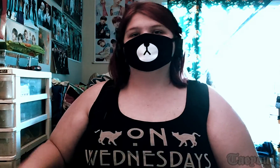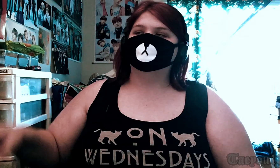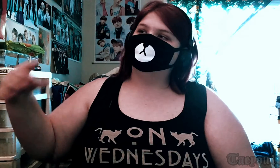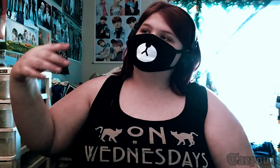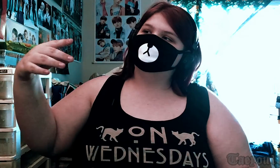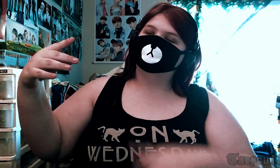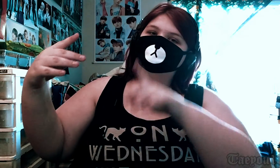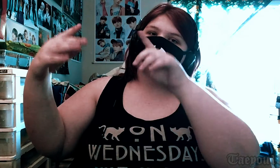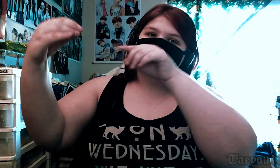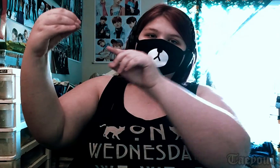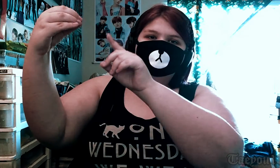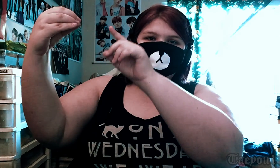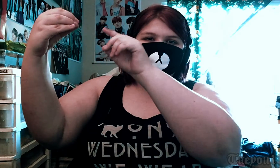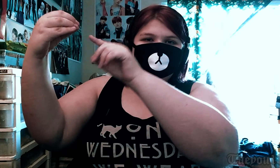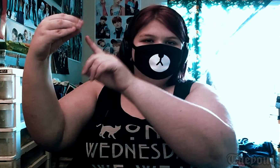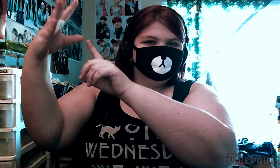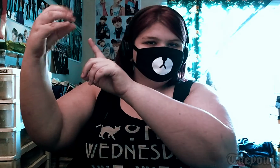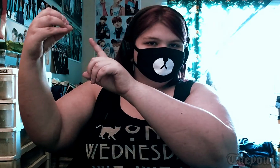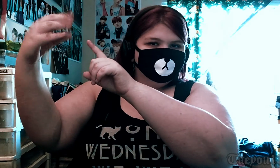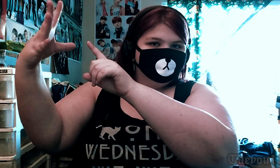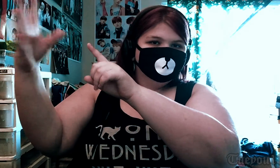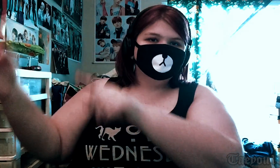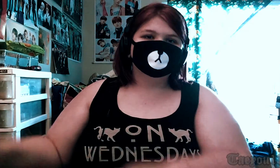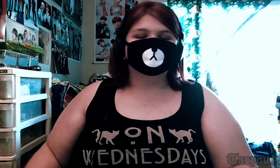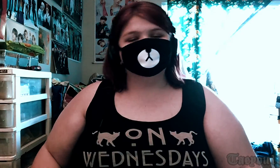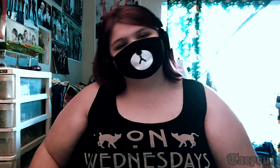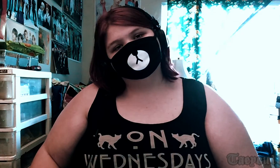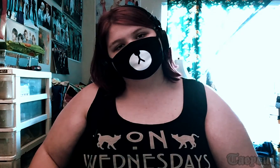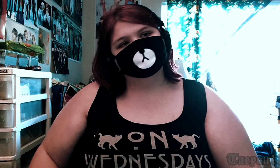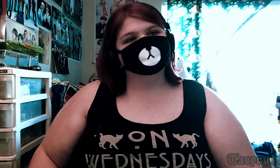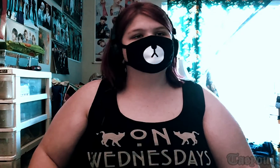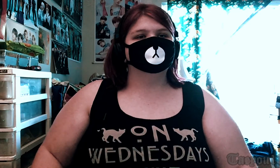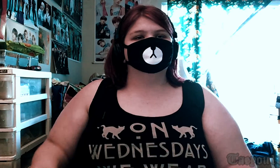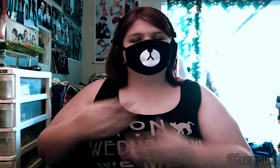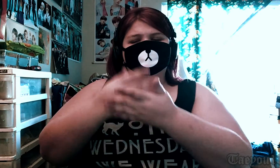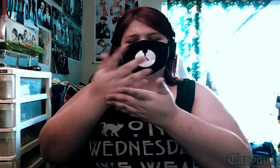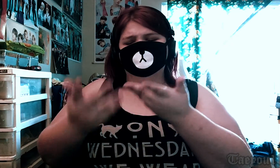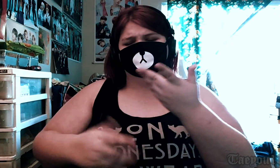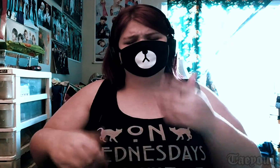닿을, 닿을 수 있다면 좋겠어. 내가